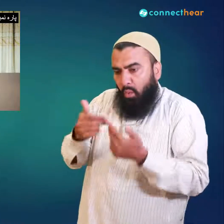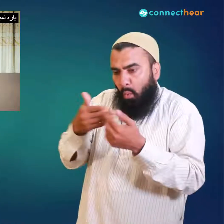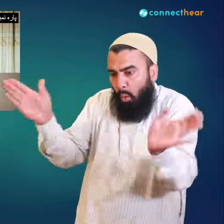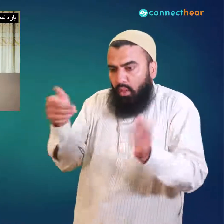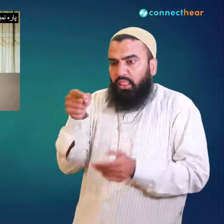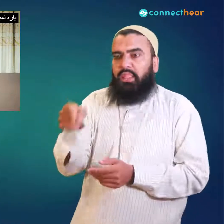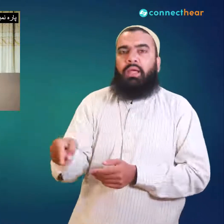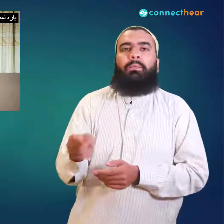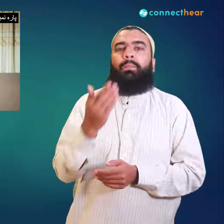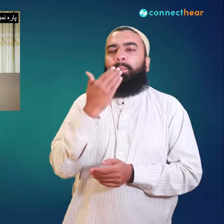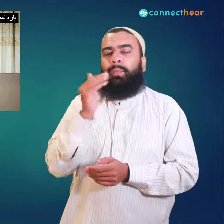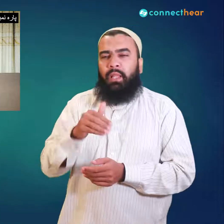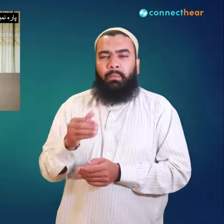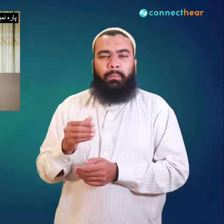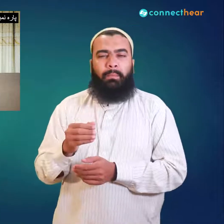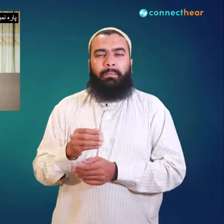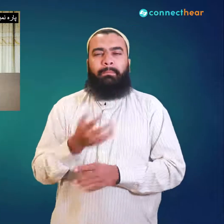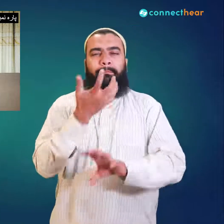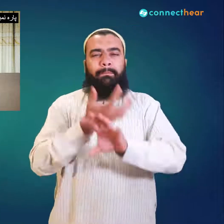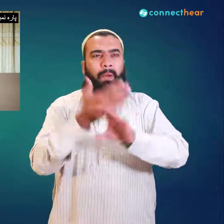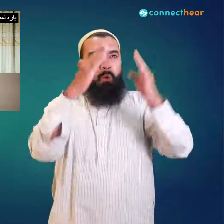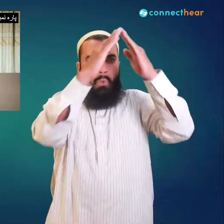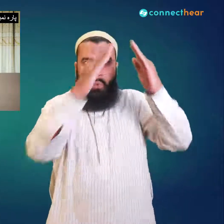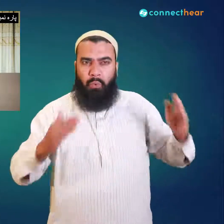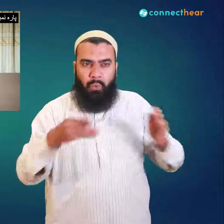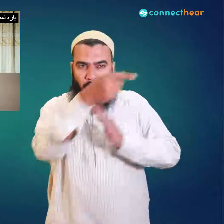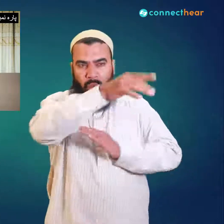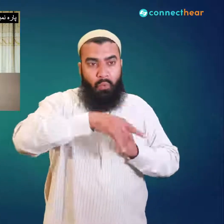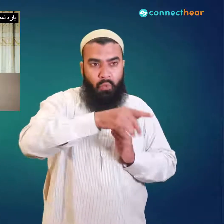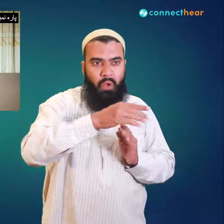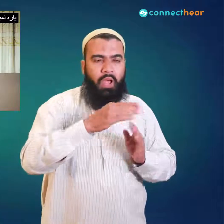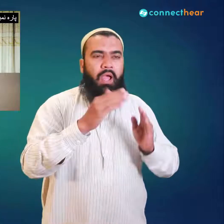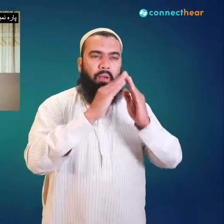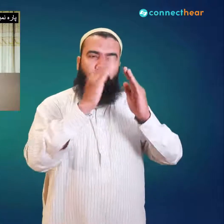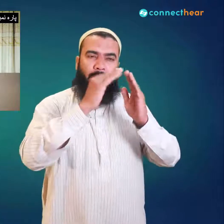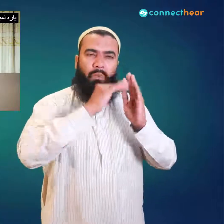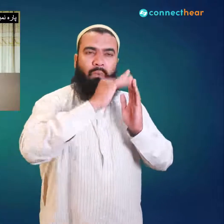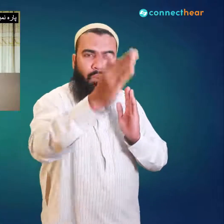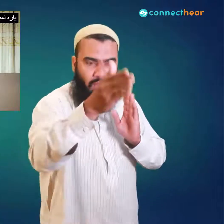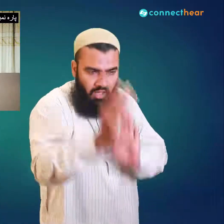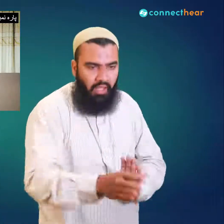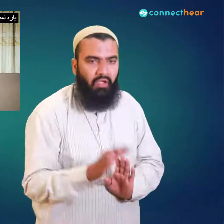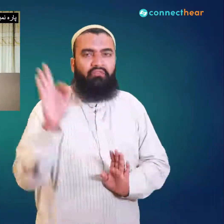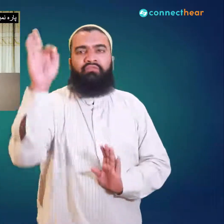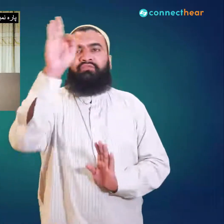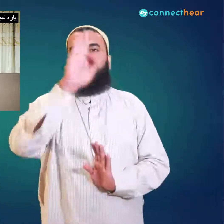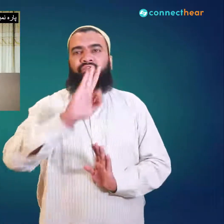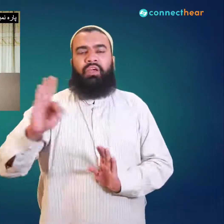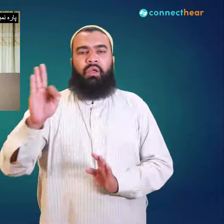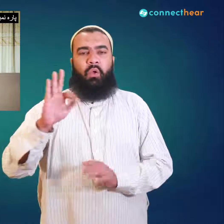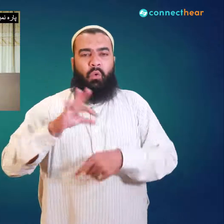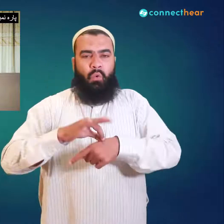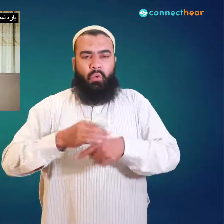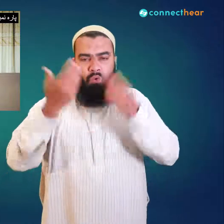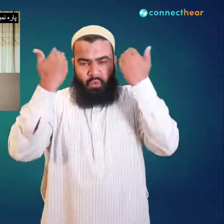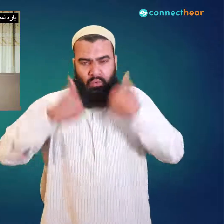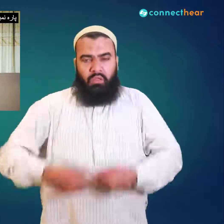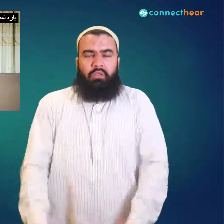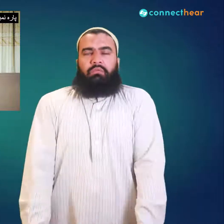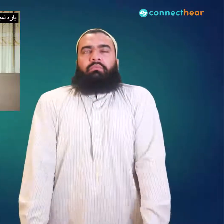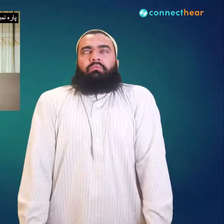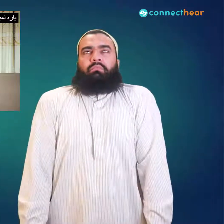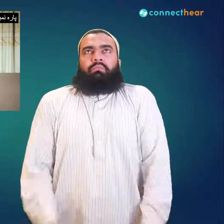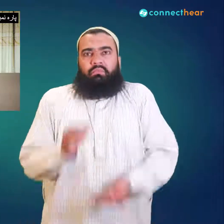ایمان قبول نہ کریں، اللہ کے ہاں وہ قبول نہیں ہے۔ اور اگر اس طرح حالت جبر ہو تو وہ